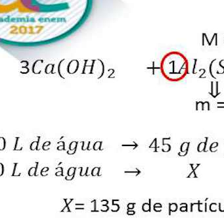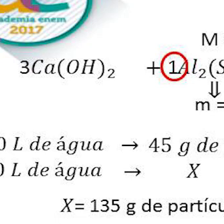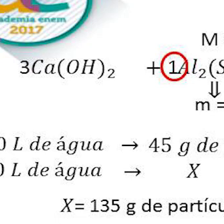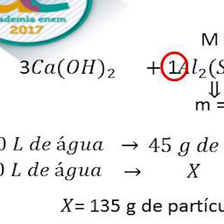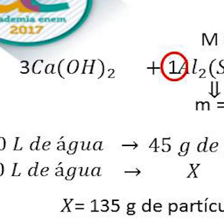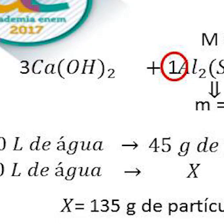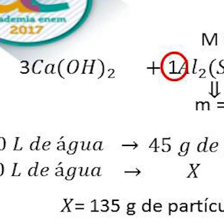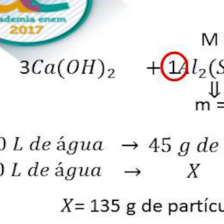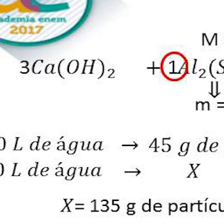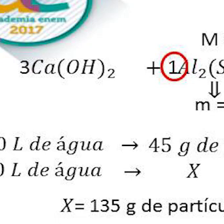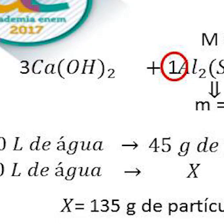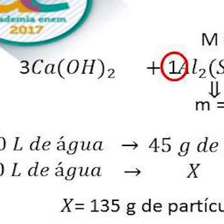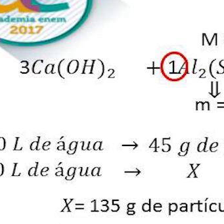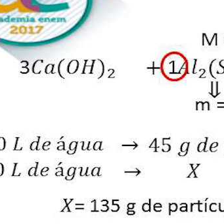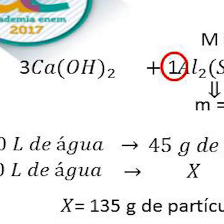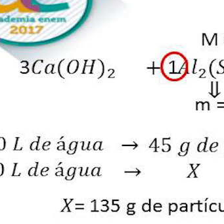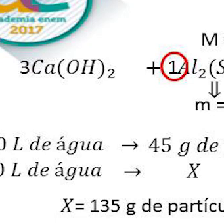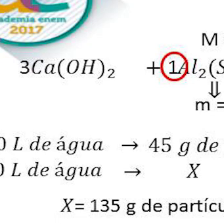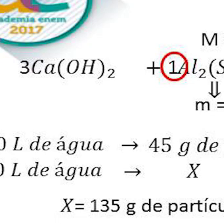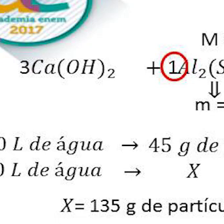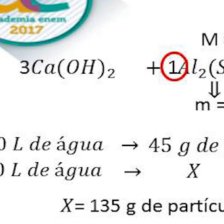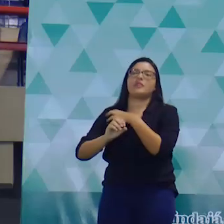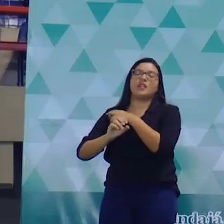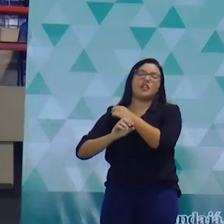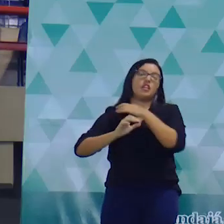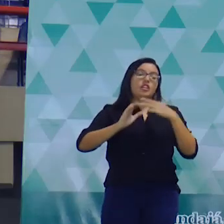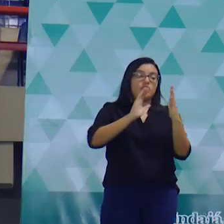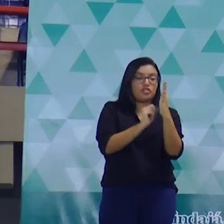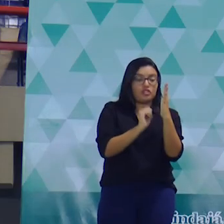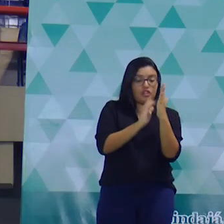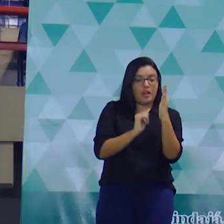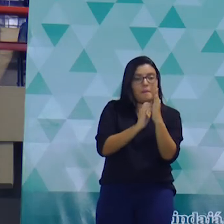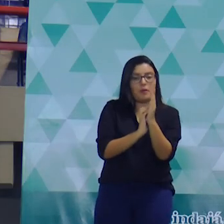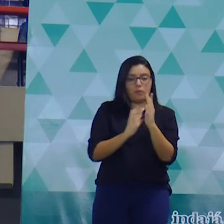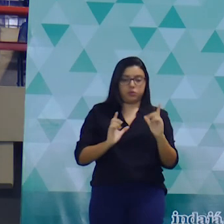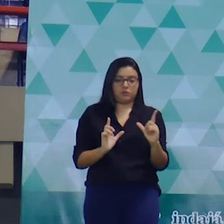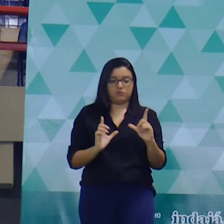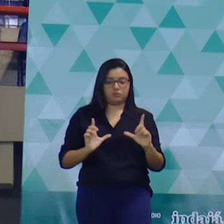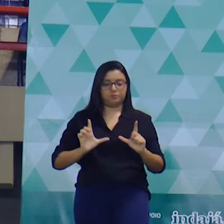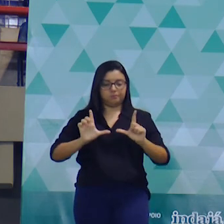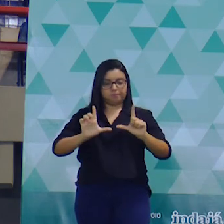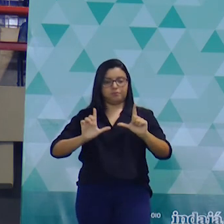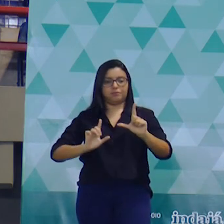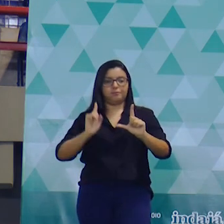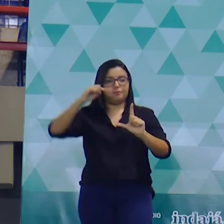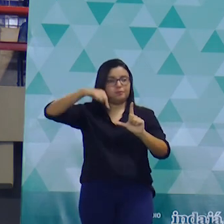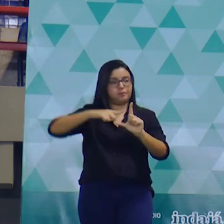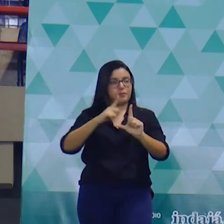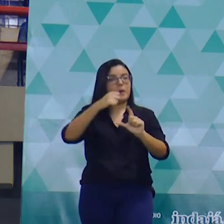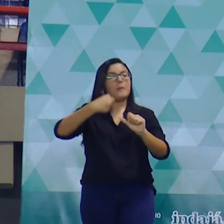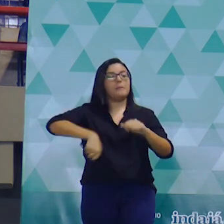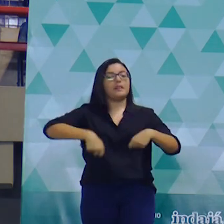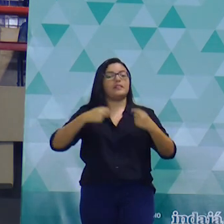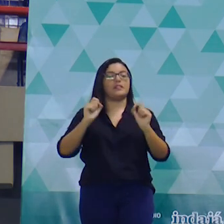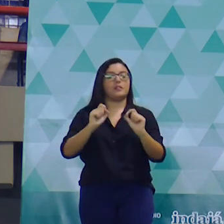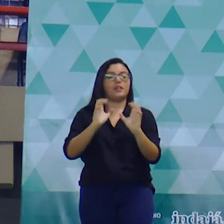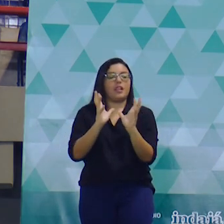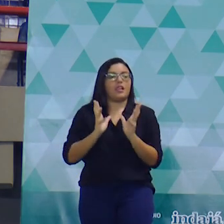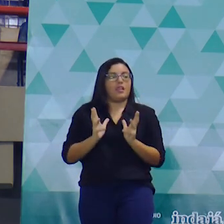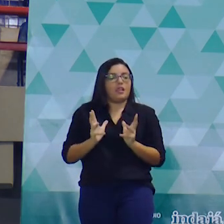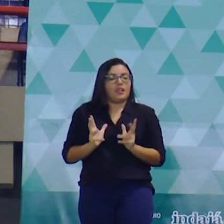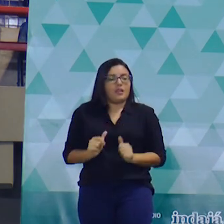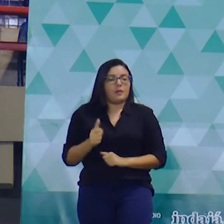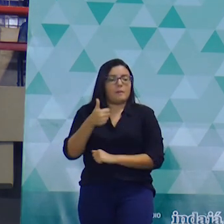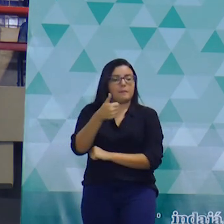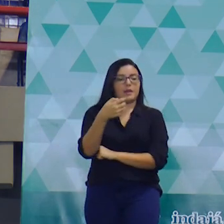1.480. Então, para eliminar essas partículas desse tanque, eu vou precisar de 1.480 gramas de sulfato de alumínio.